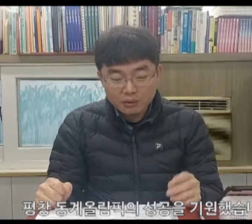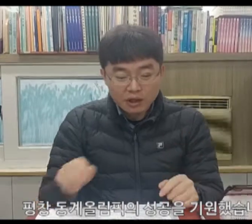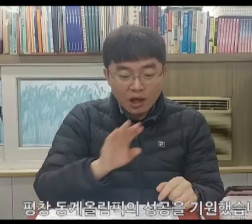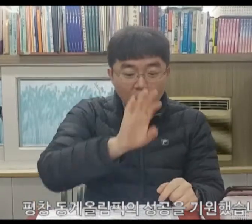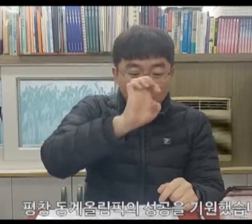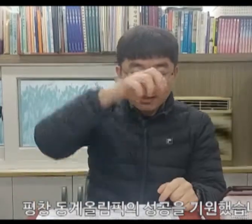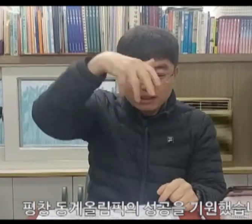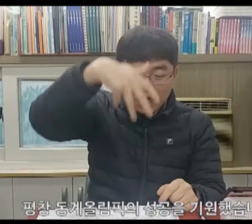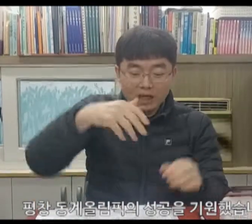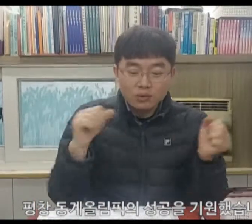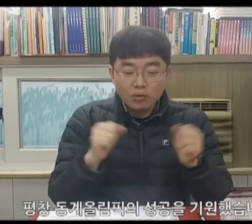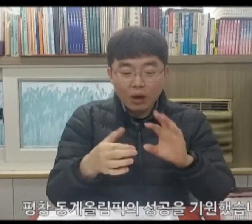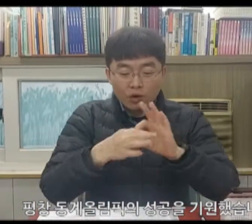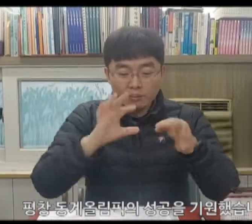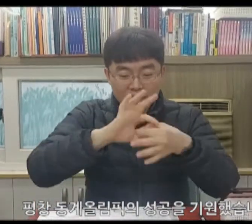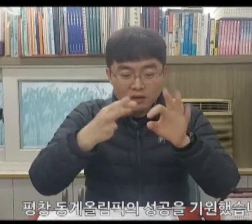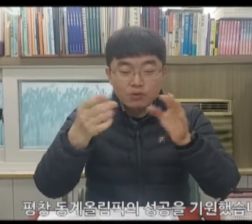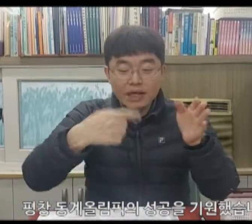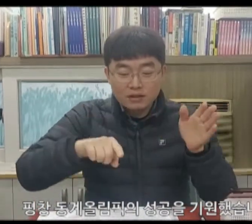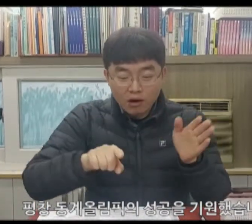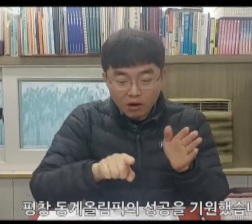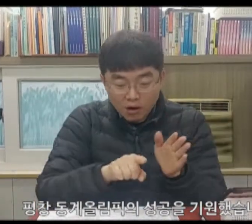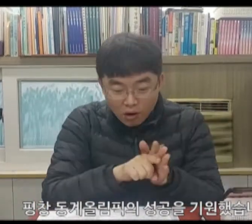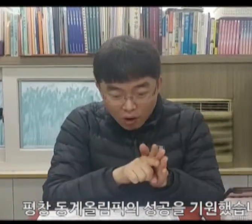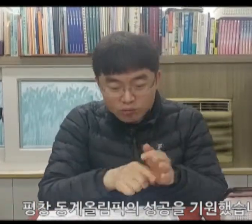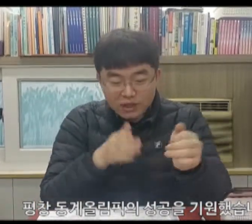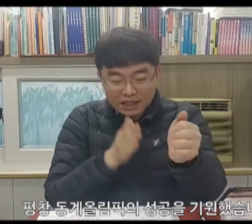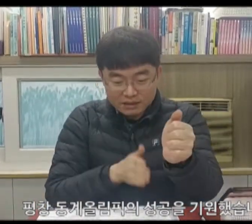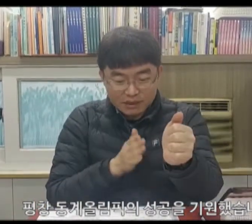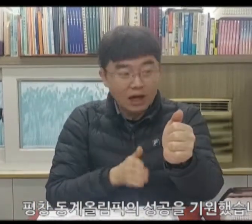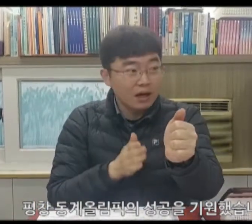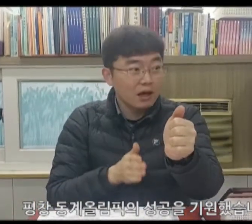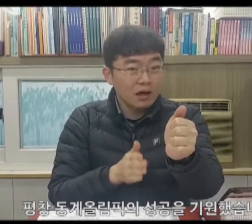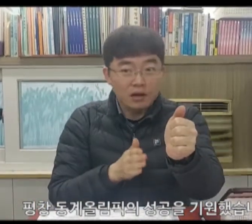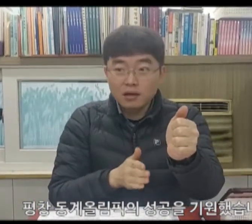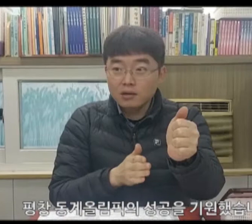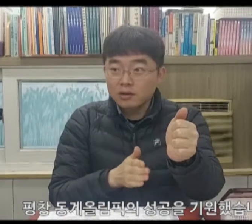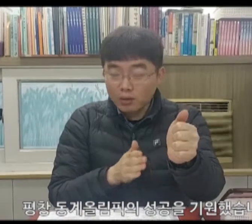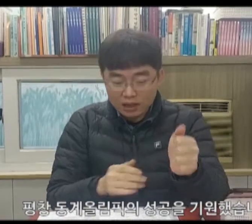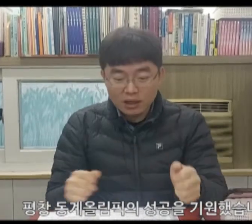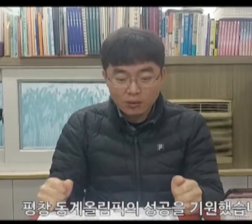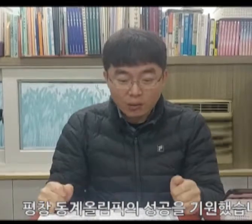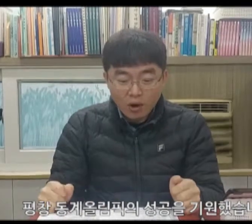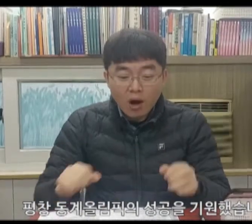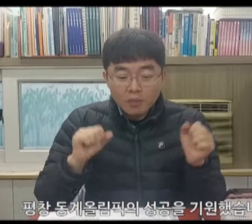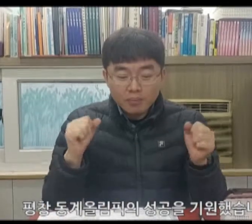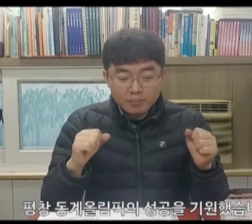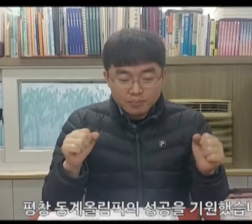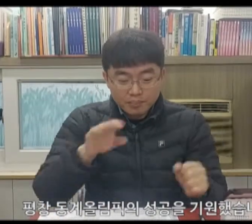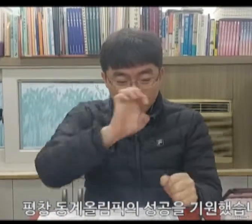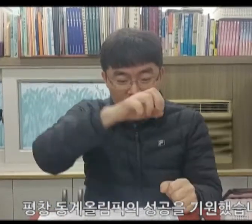생각해보자면 평창 동계올림픽을 위해서 부탁했습니다. 또 가능하고,